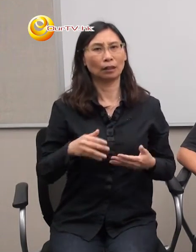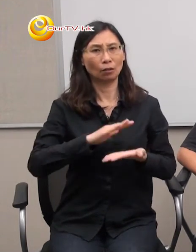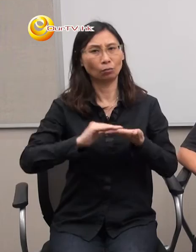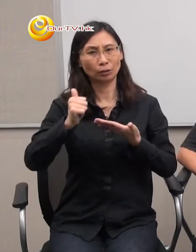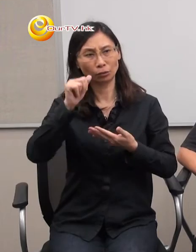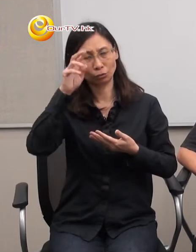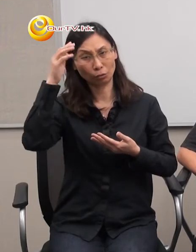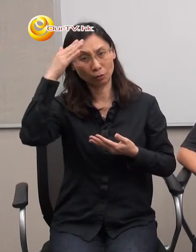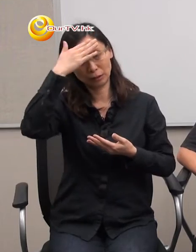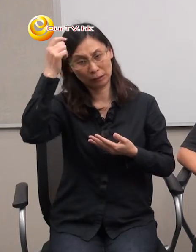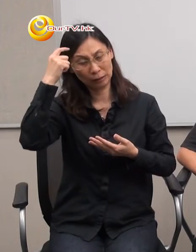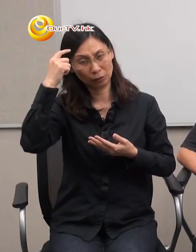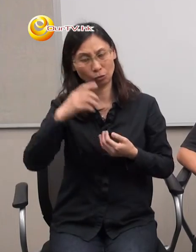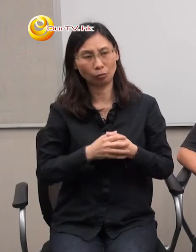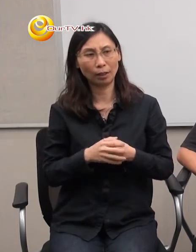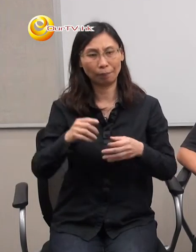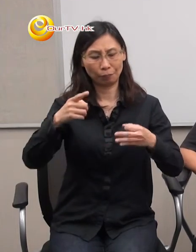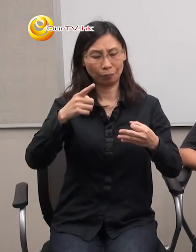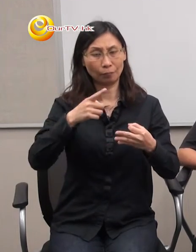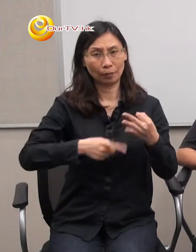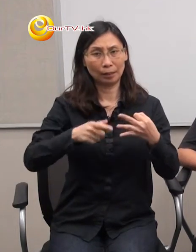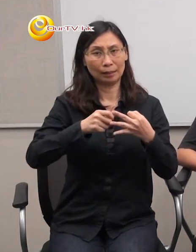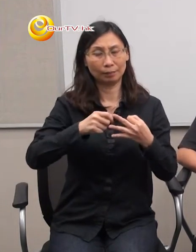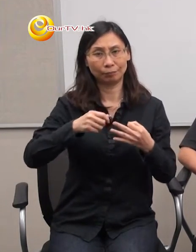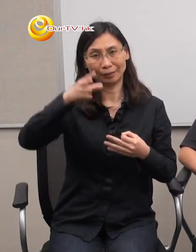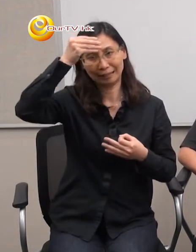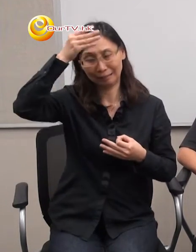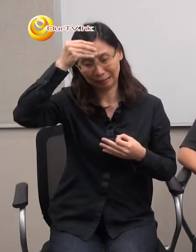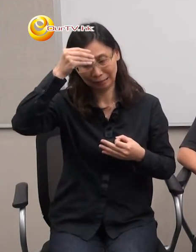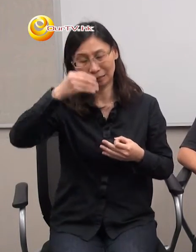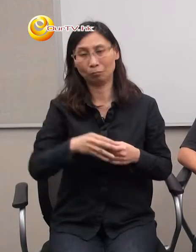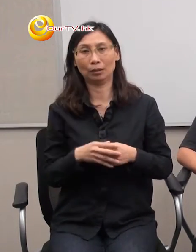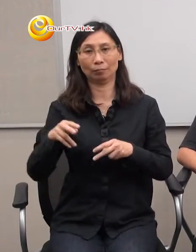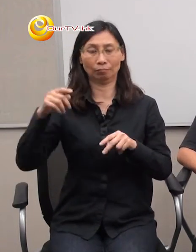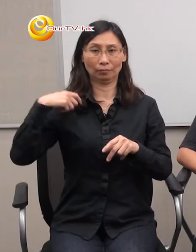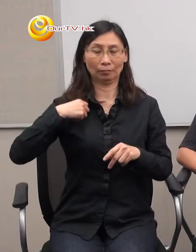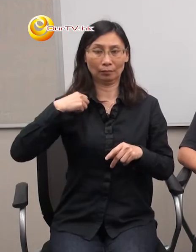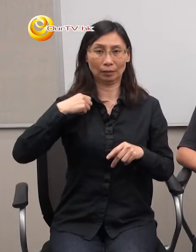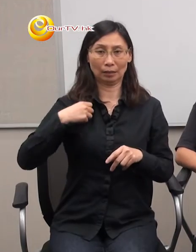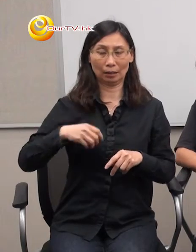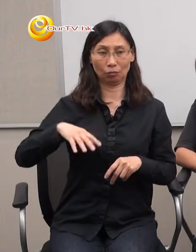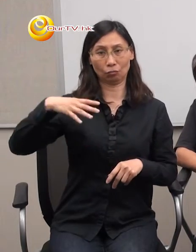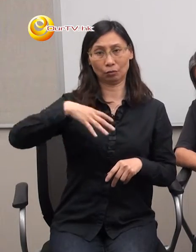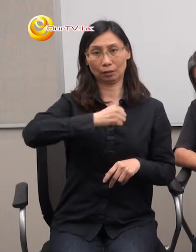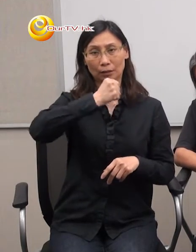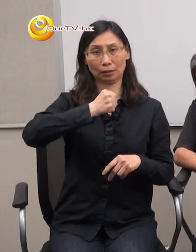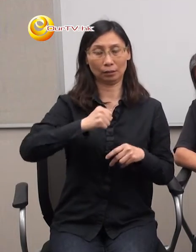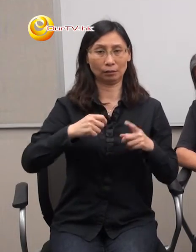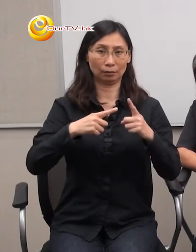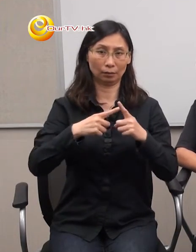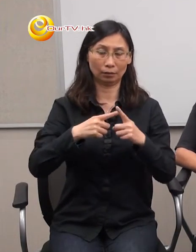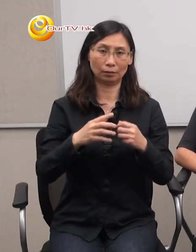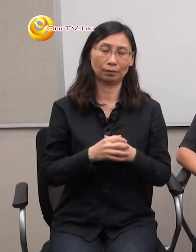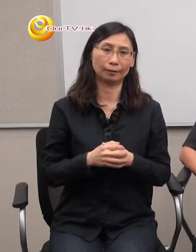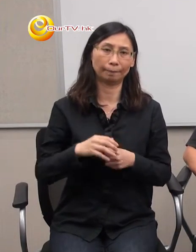話去到習近平時代，即係如果你話依啲咁嘅訪問，常然都係俾幾個大台喺度炒